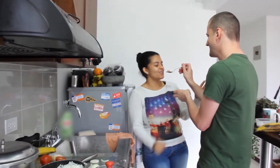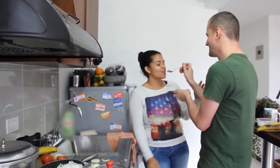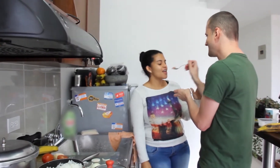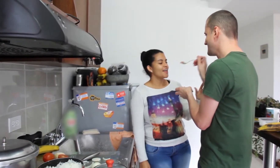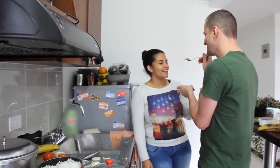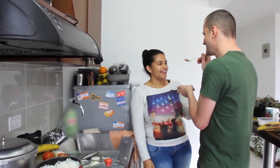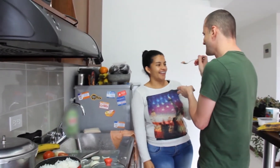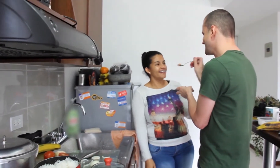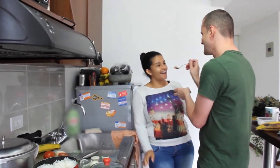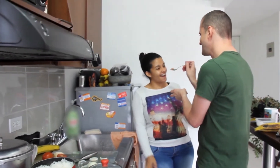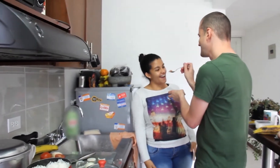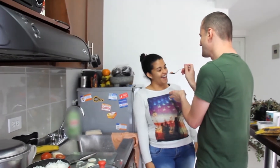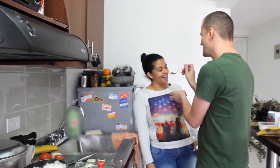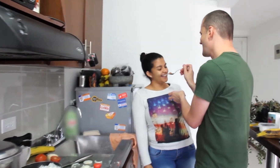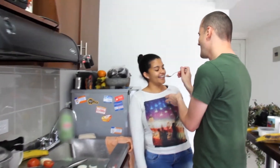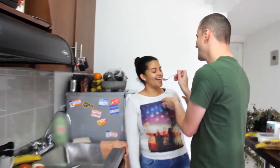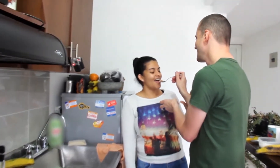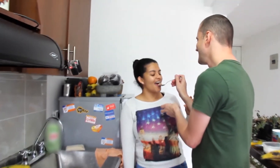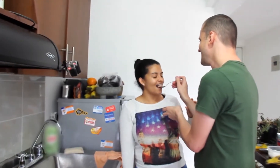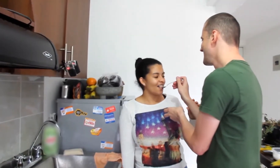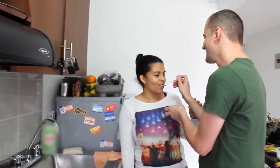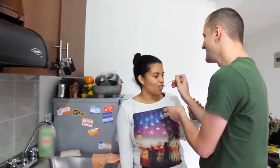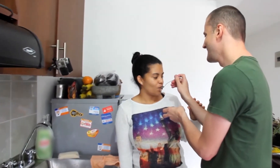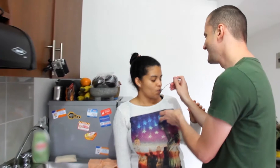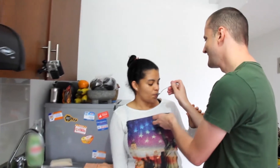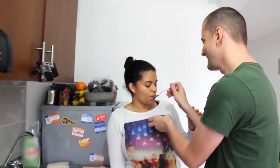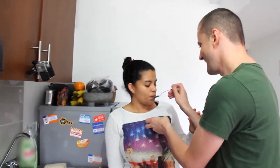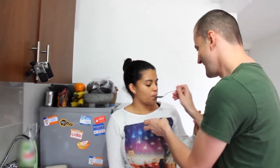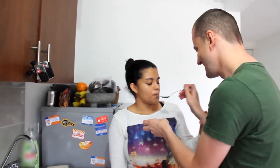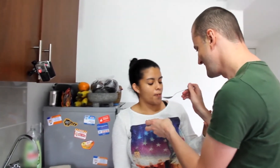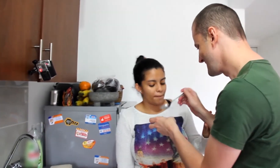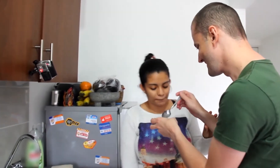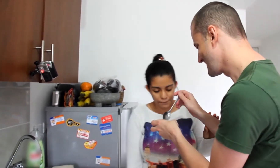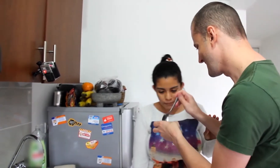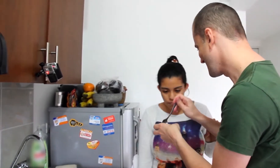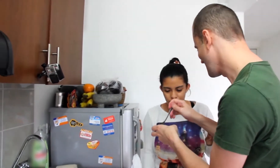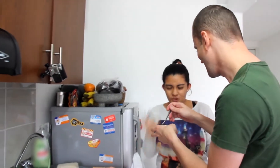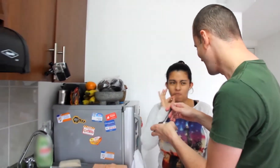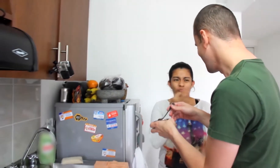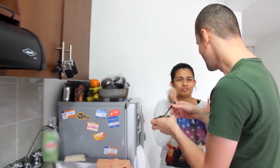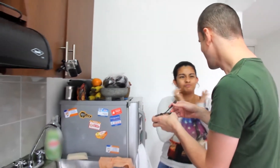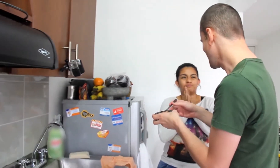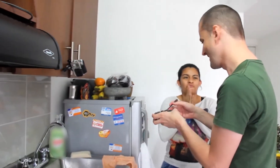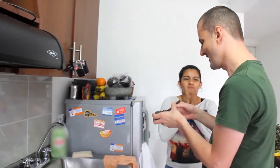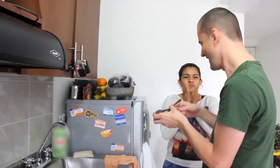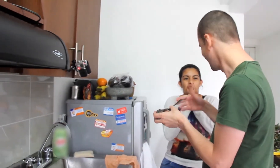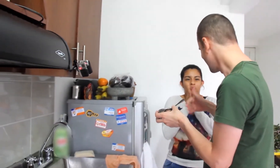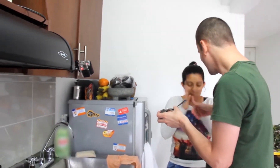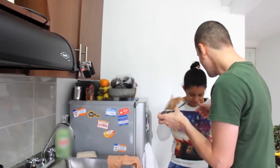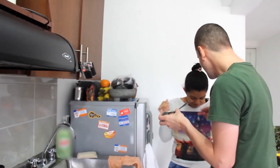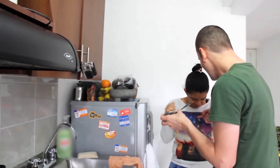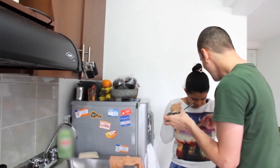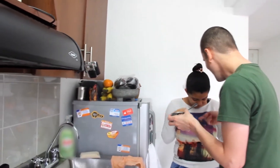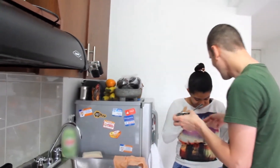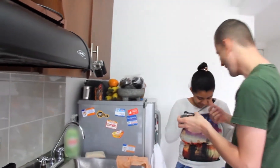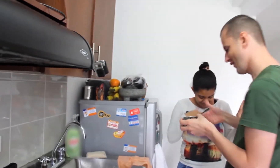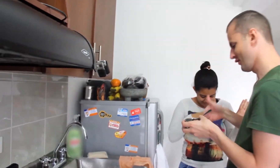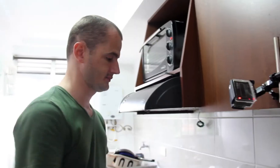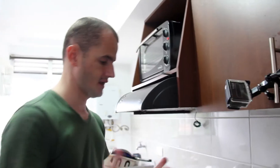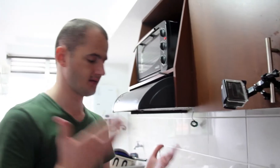Suis-je un poisson clown ou bien un squal? Je me sens comme un requin dans l'eau. Dans les couloirs du